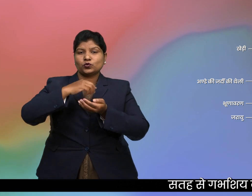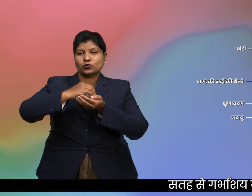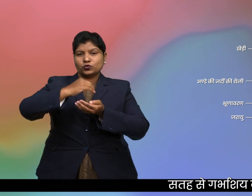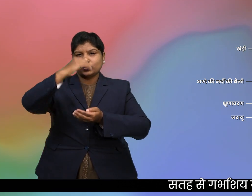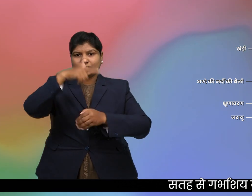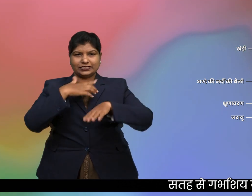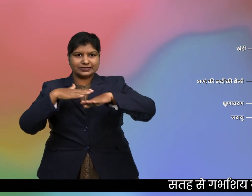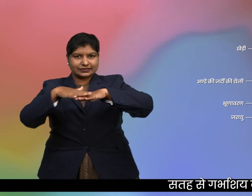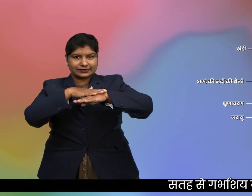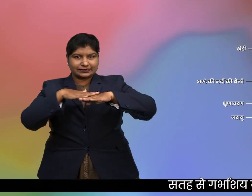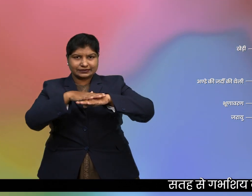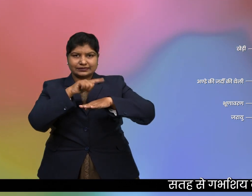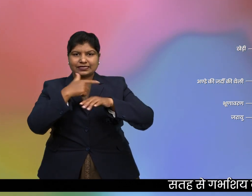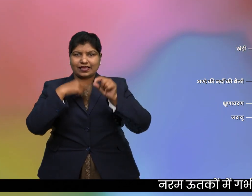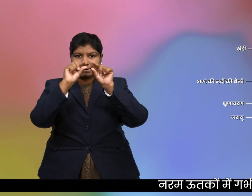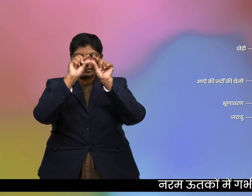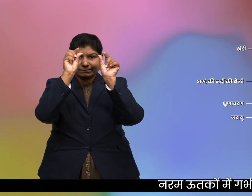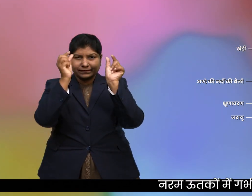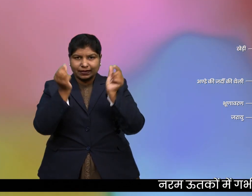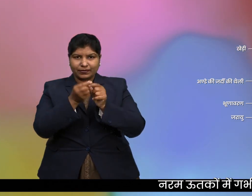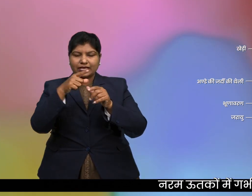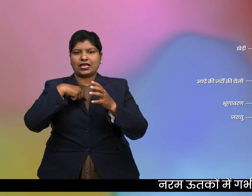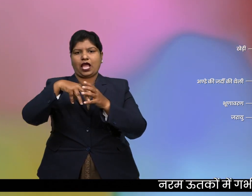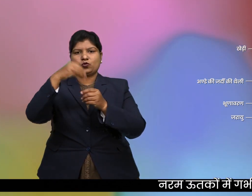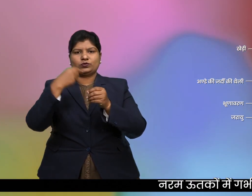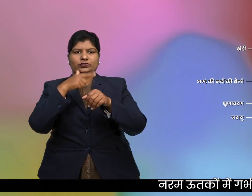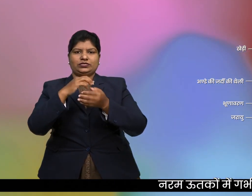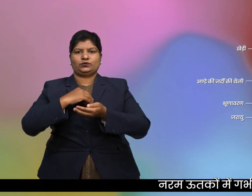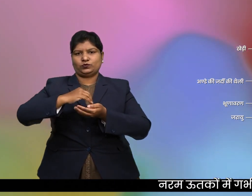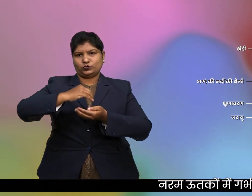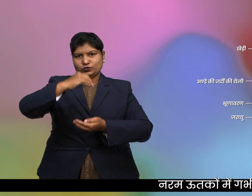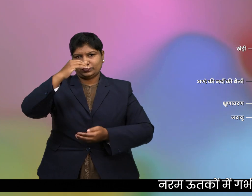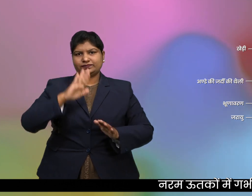से गर्भाशय के नरम ऊतकों के